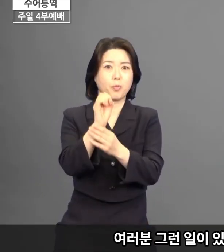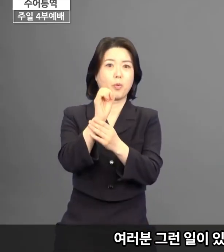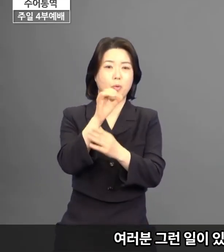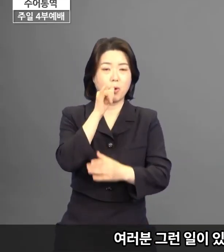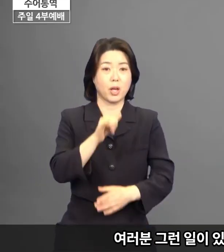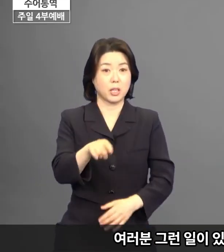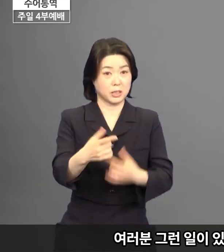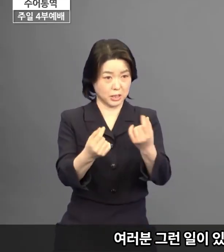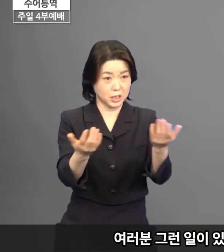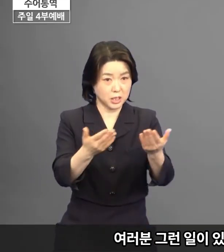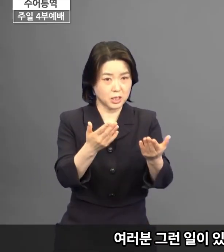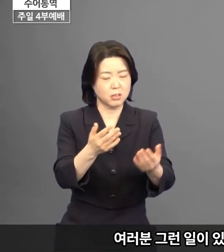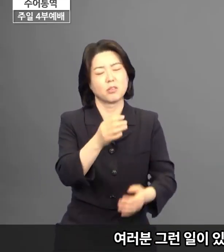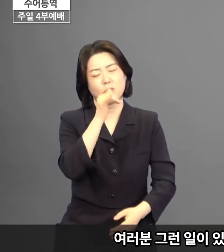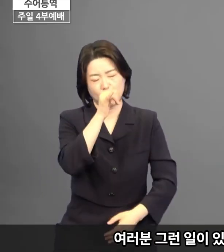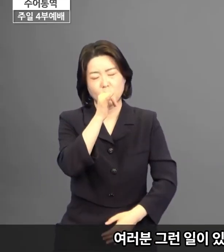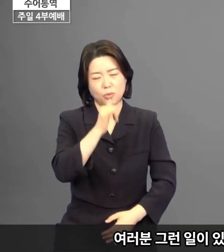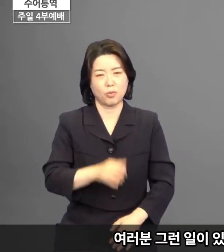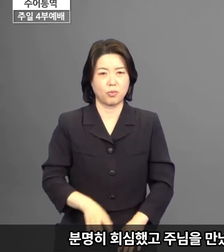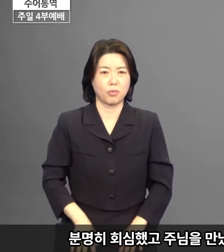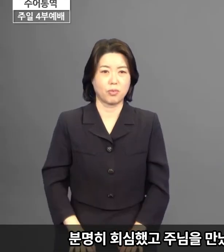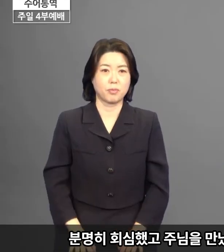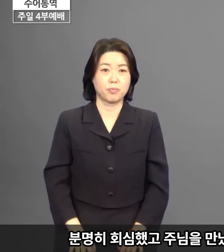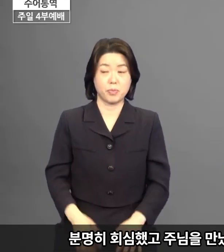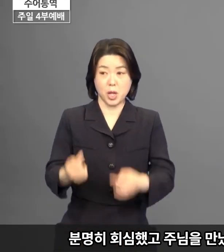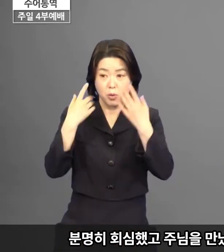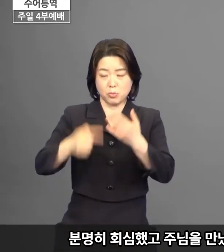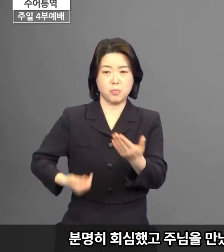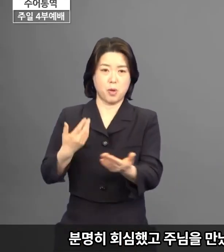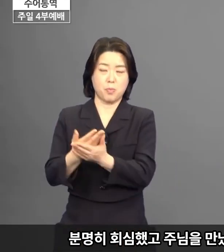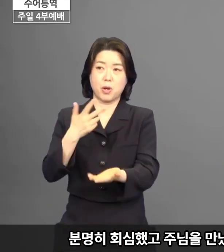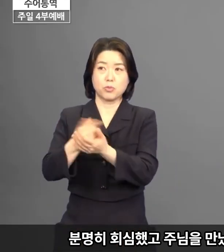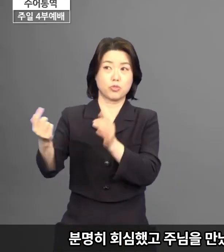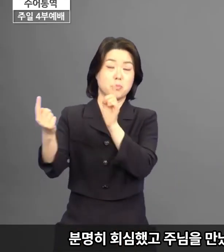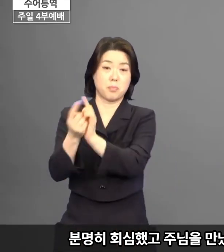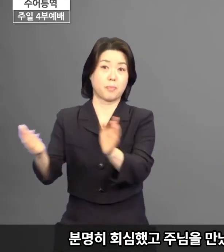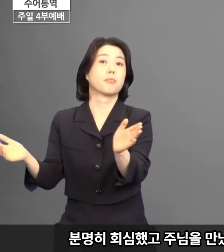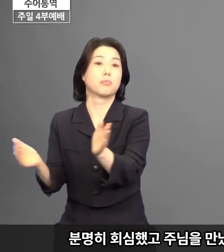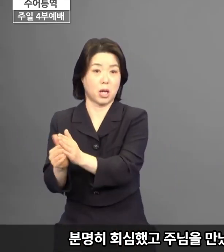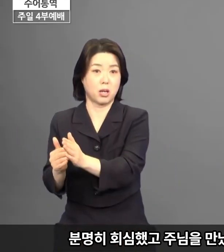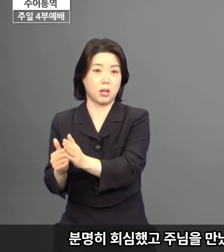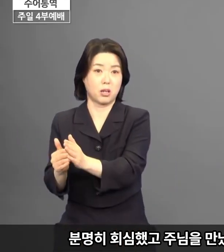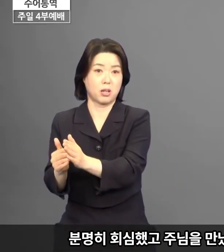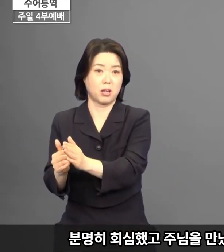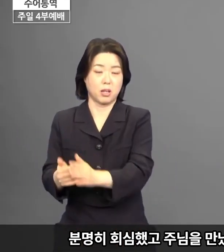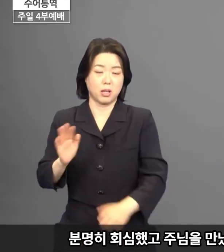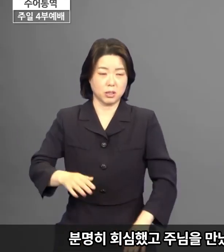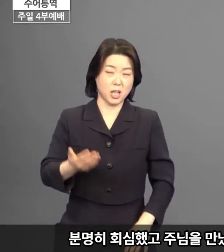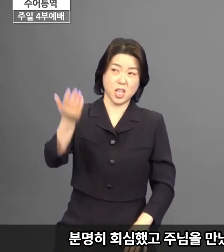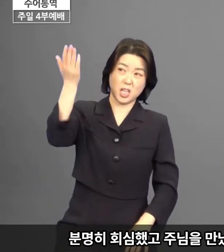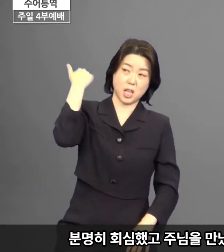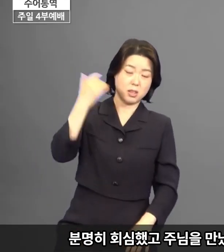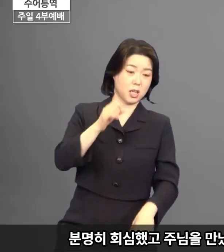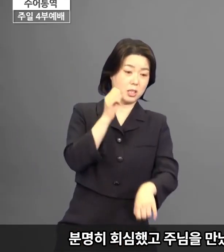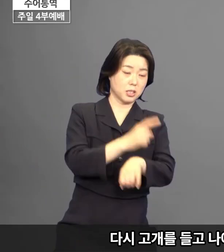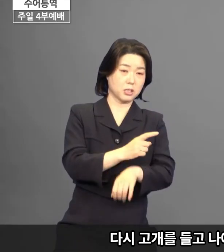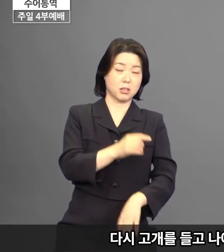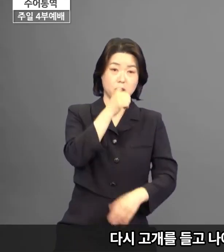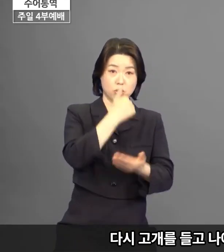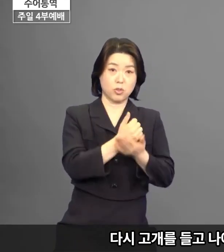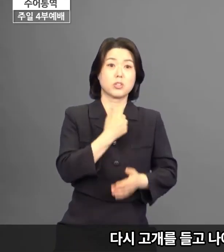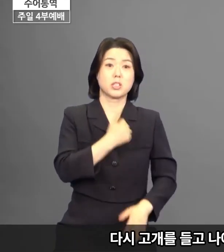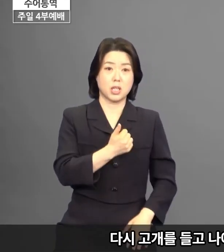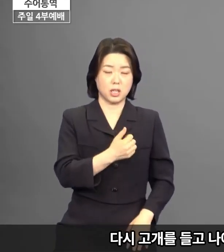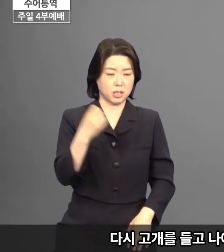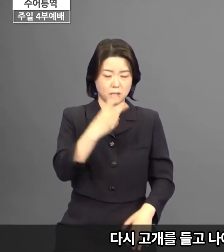없어요? 있습니다. 분명히 회심했고 주님을 만났는데 끊었다라고 한 그 죄악이